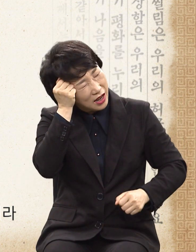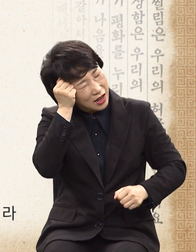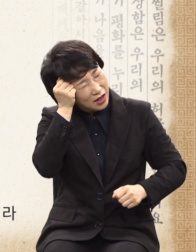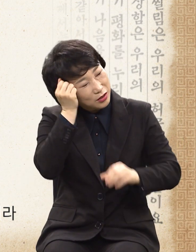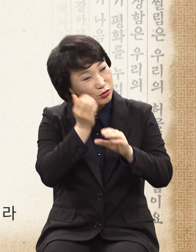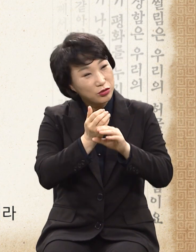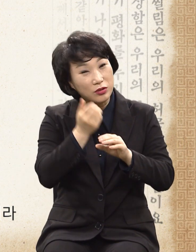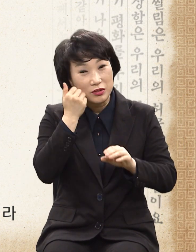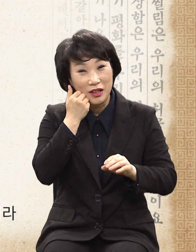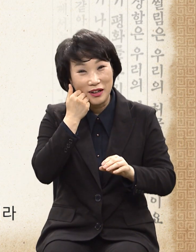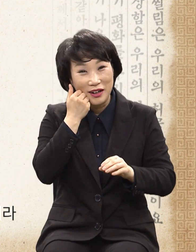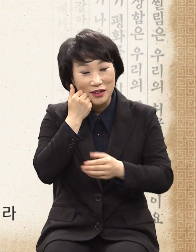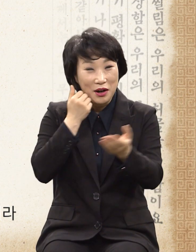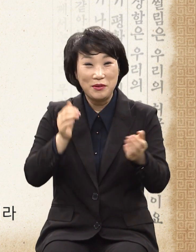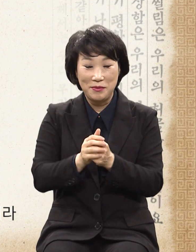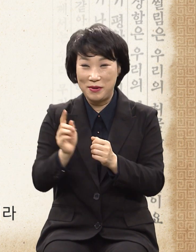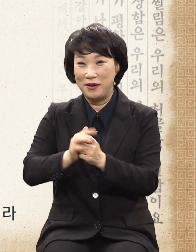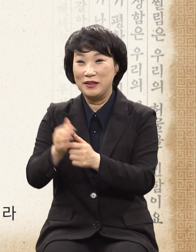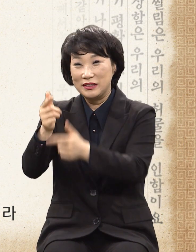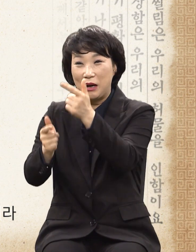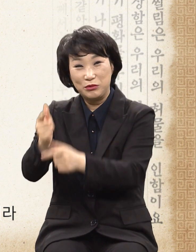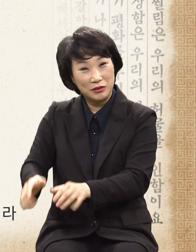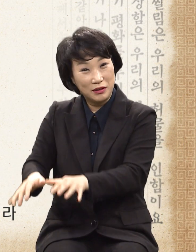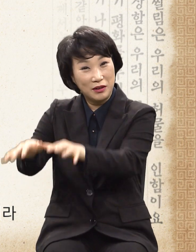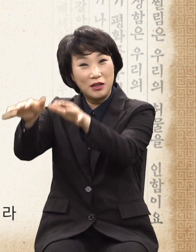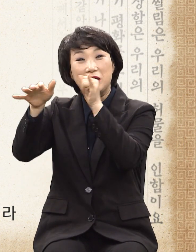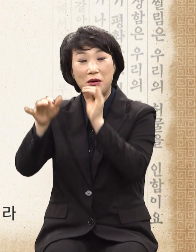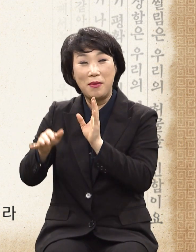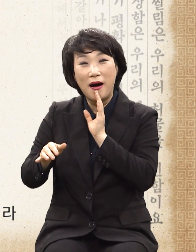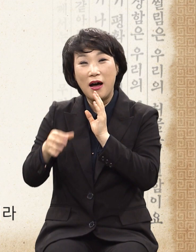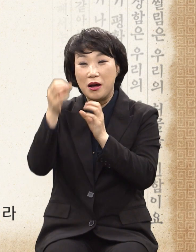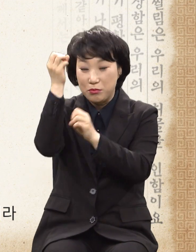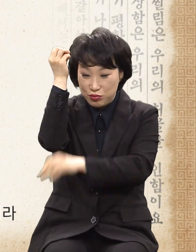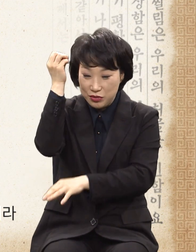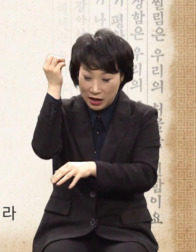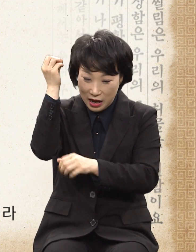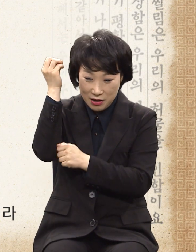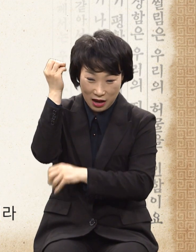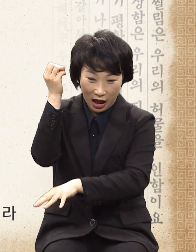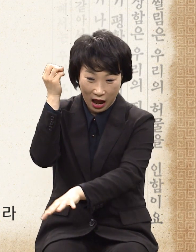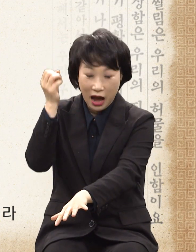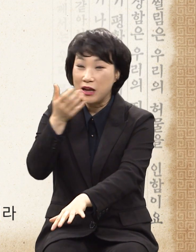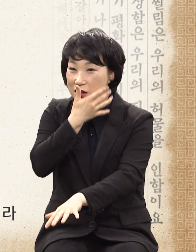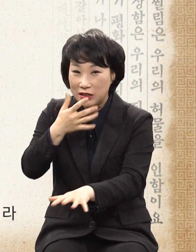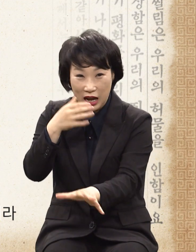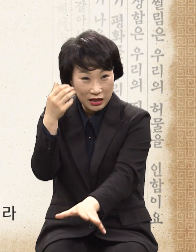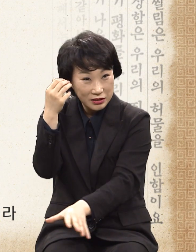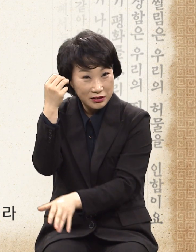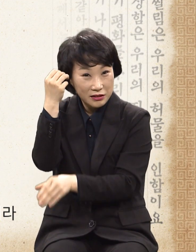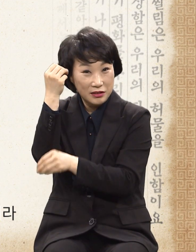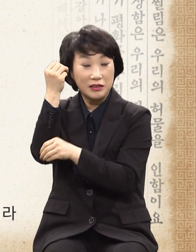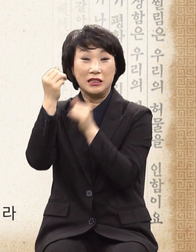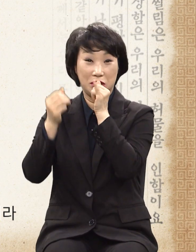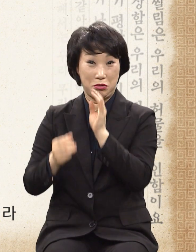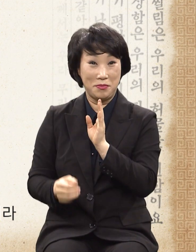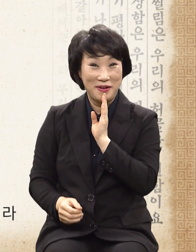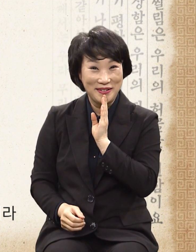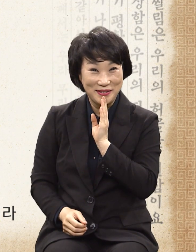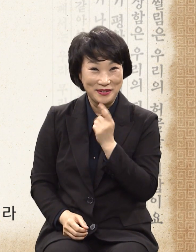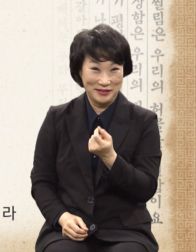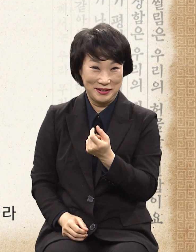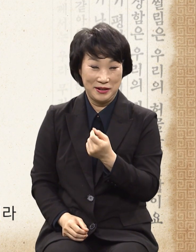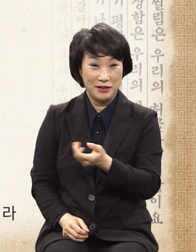나무들은 자라요. 뿌리는 계속 자기가 살기 위해서 진액을 향해 계속 찾아가고